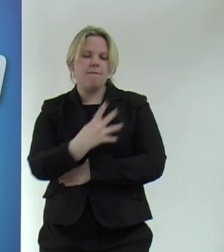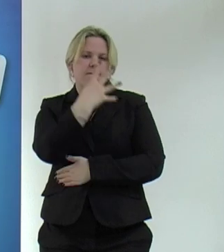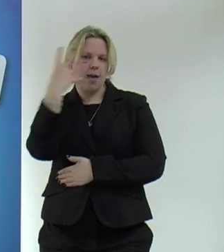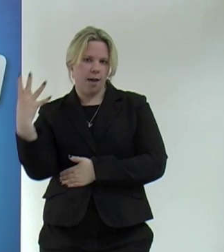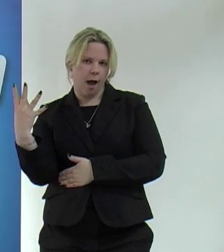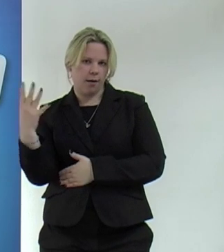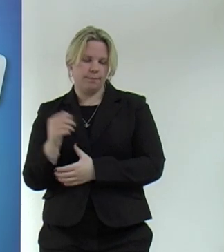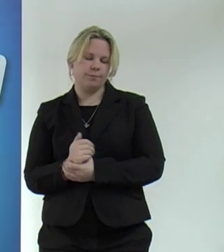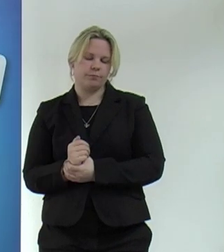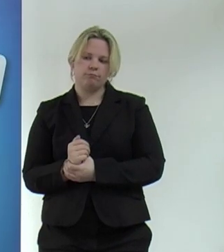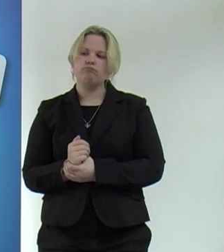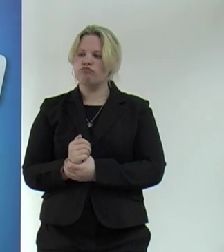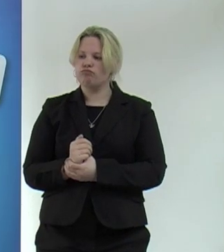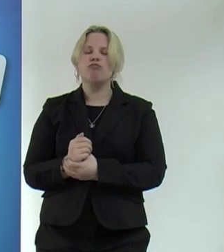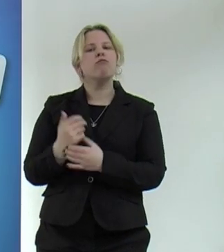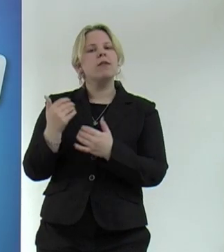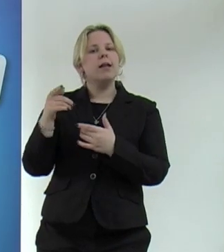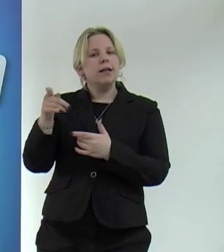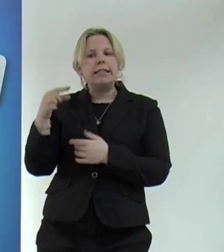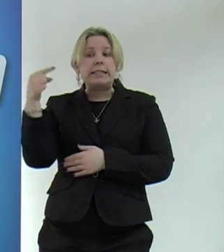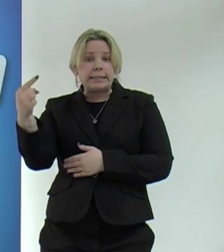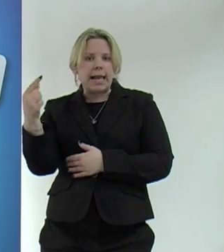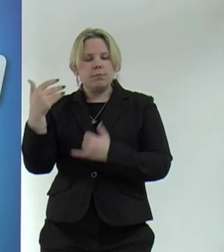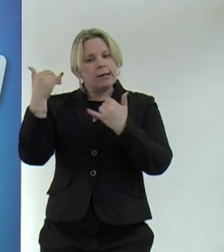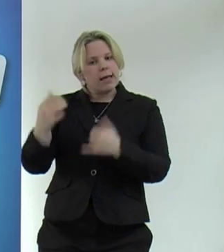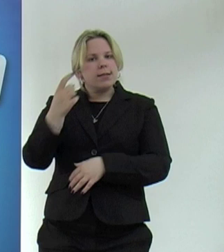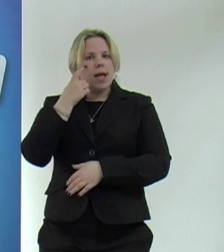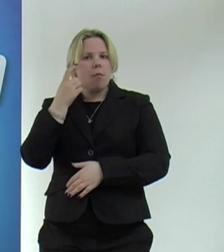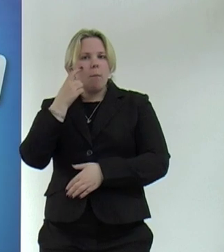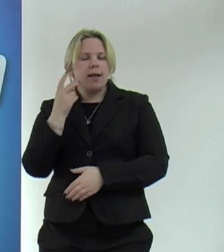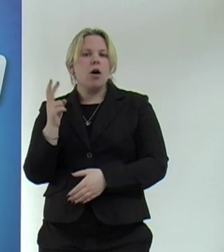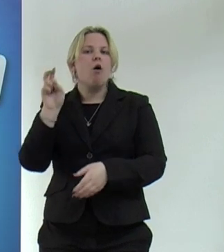Hannelore Kraft ist die Vorsitzende der SPD in Nordrhein-Westfalen.